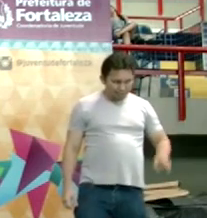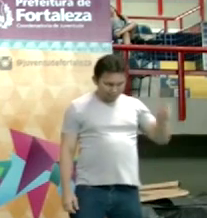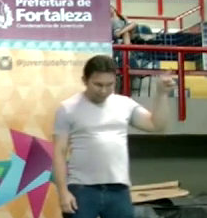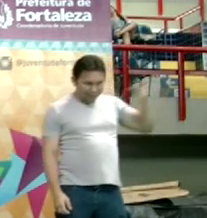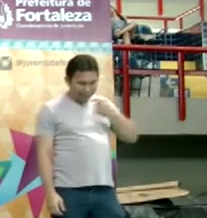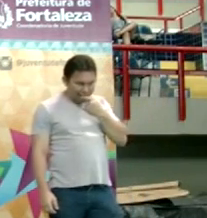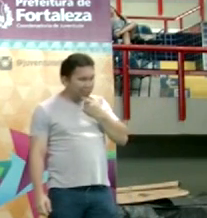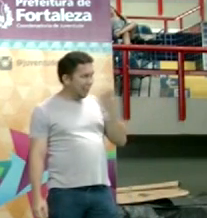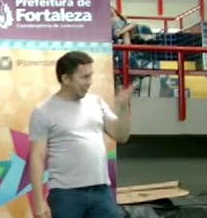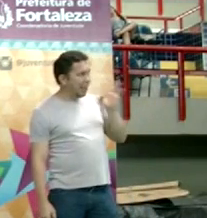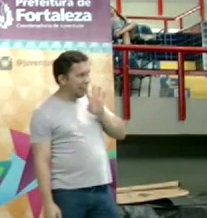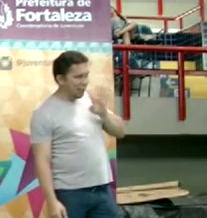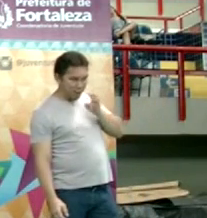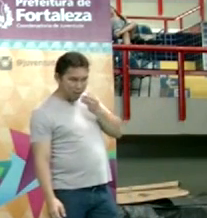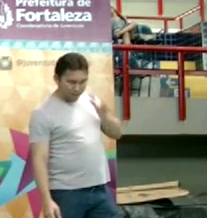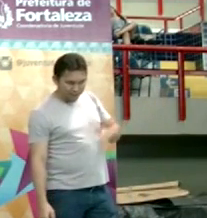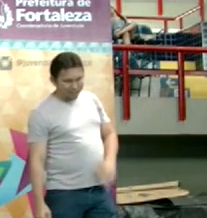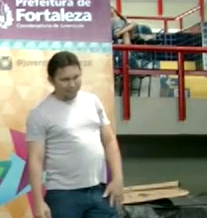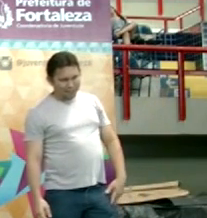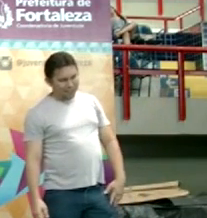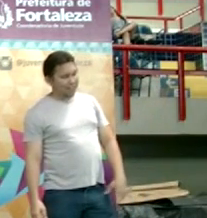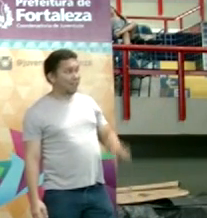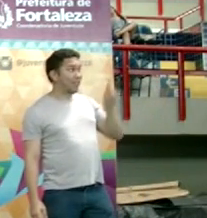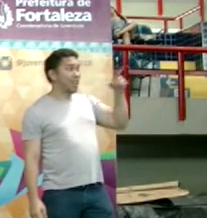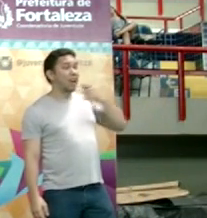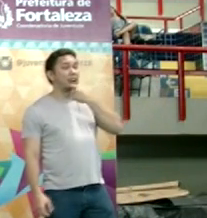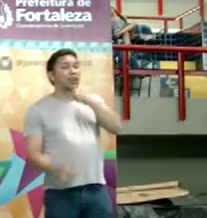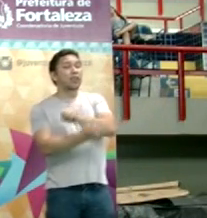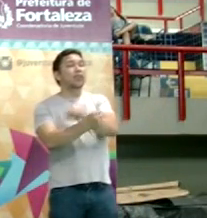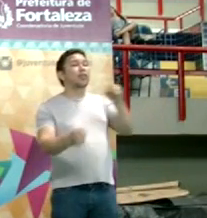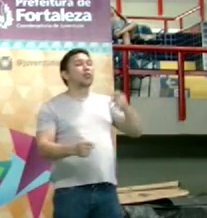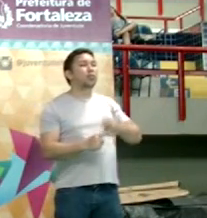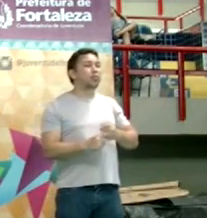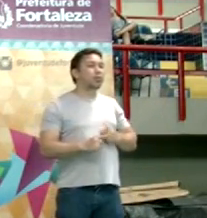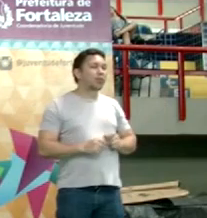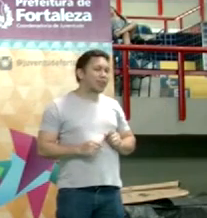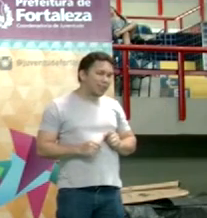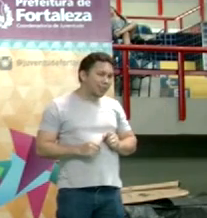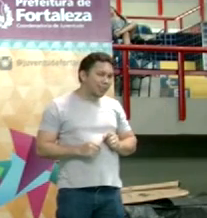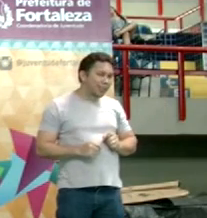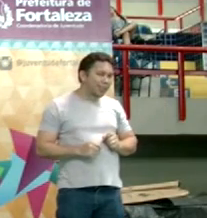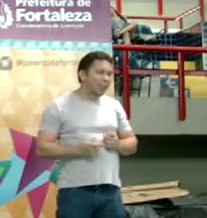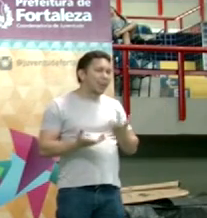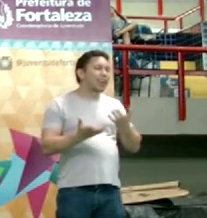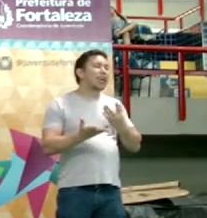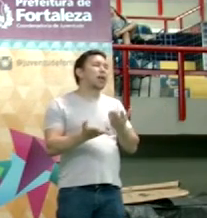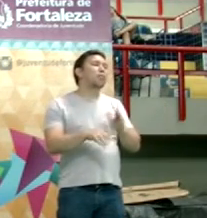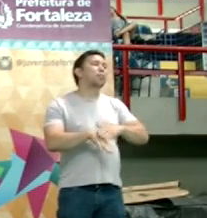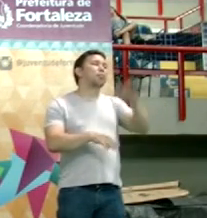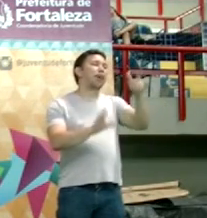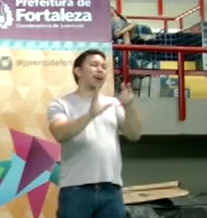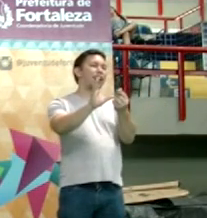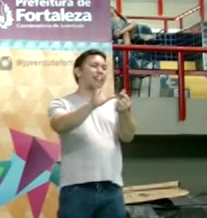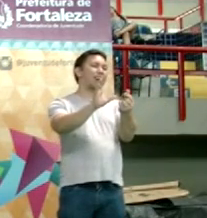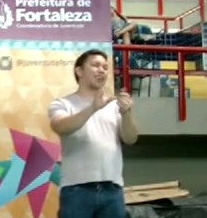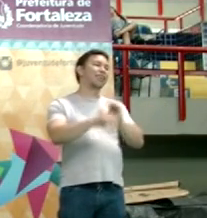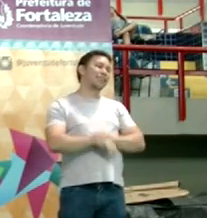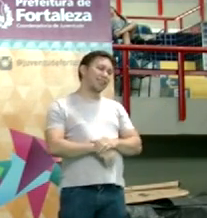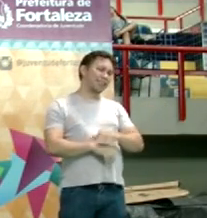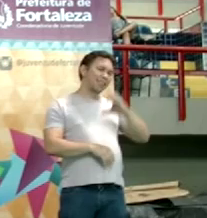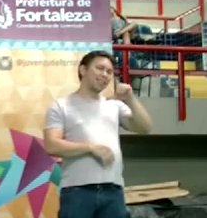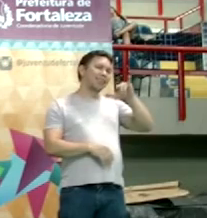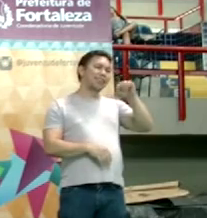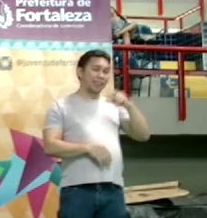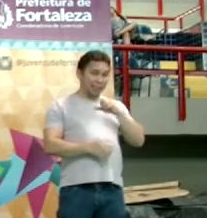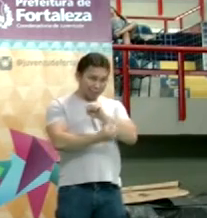sobre a questão abolicionista. A Inglaterra quer acabar com a escravidão porque quer ampliar seu mercado consumidor. E escravo não tem dinheiro para